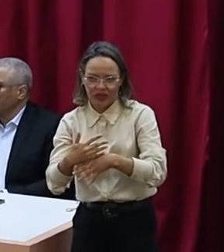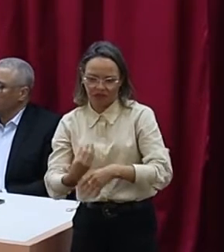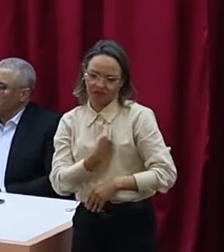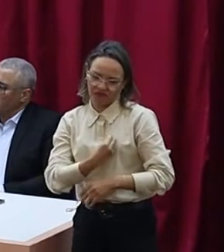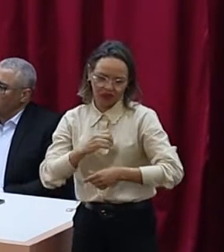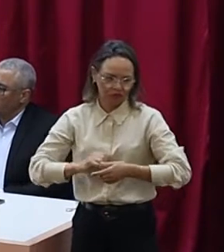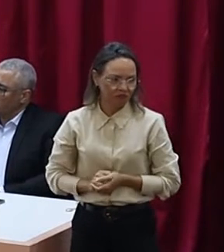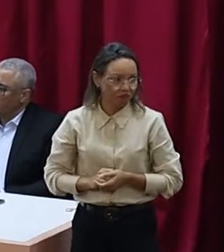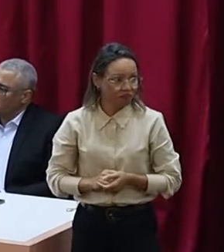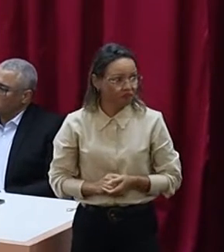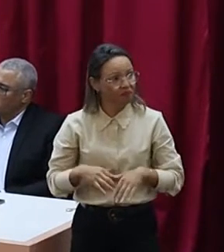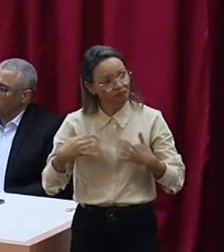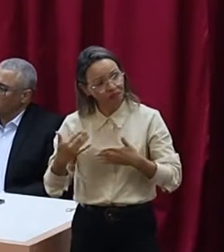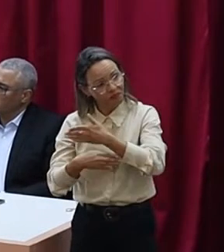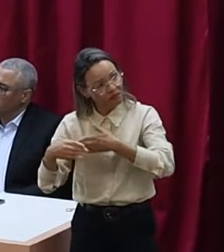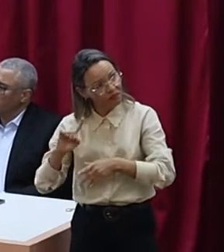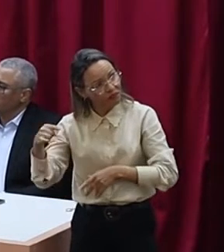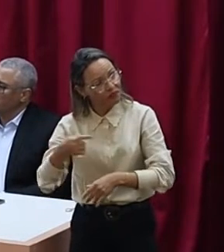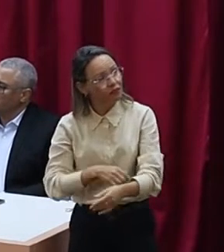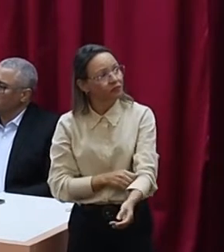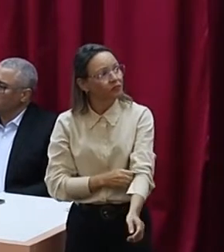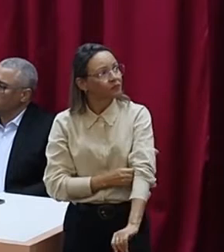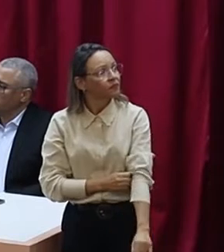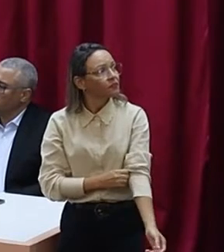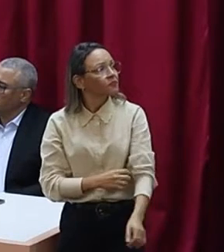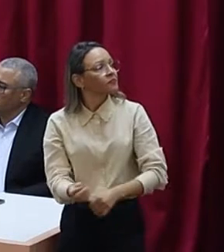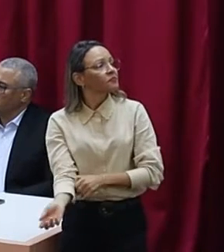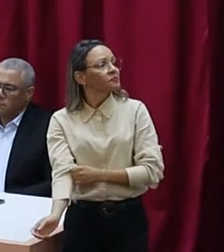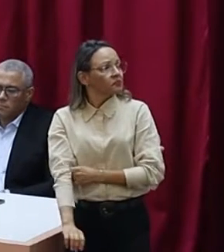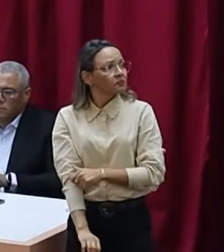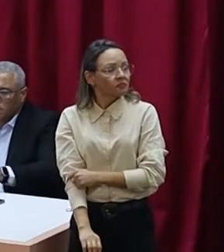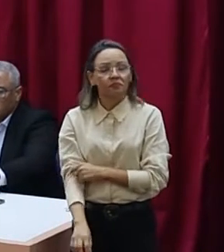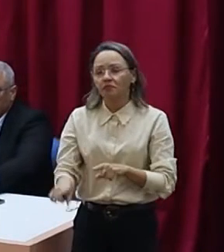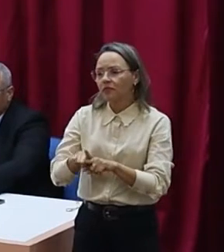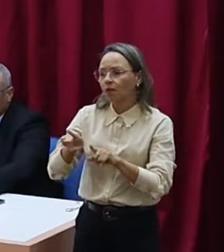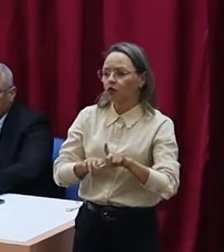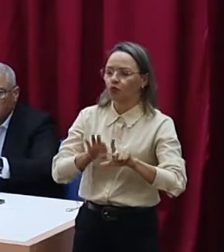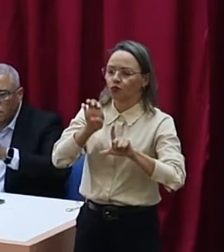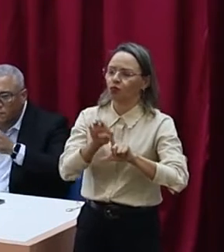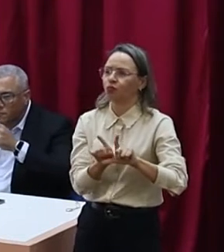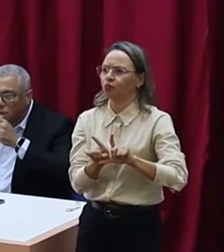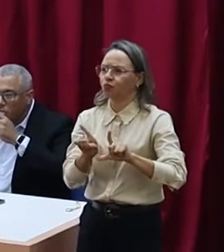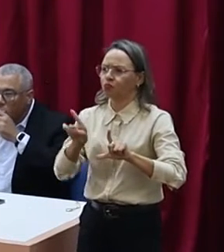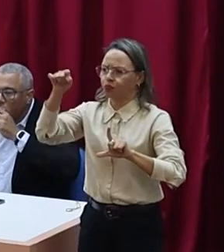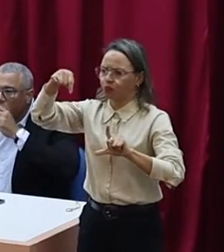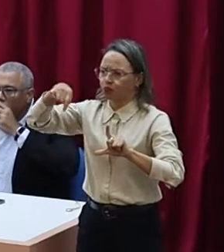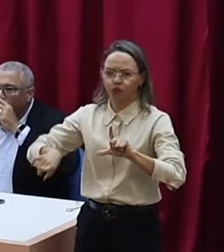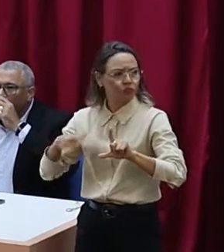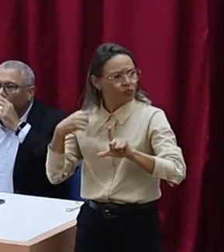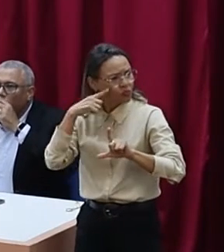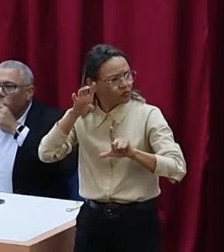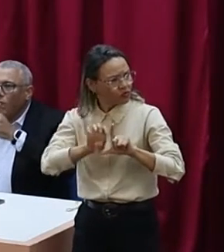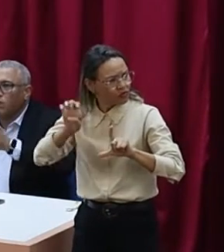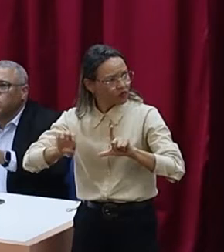viver. Bom, próximo slide, né? Também estatísticas que eu acho que os brasileiros que estão aqui estão familiarizados,